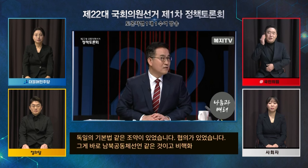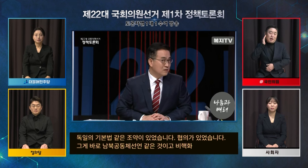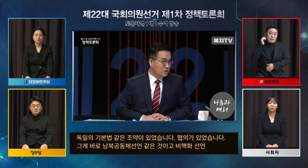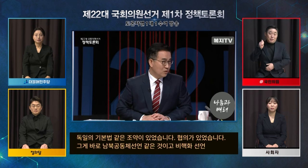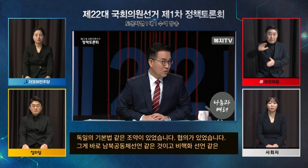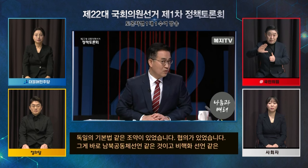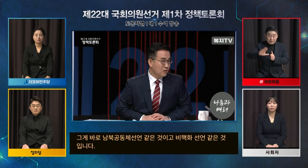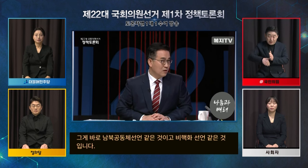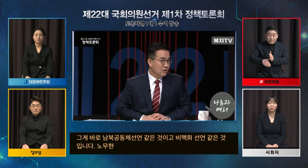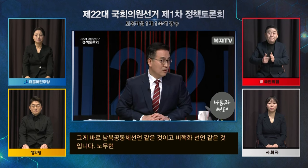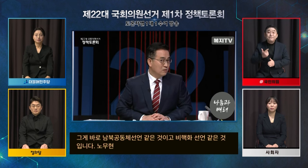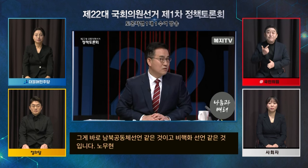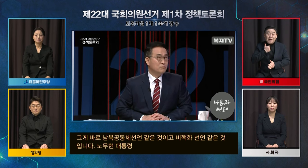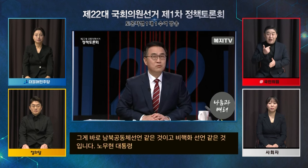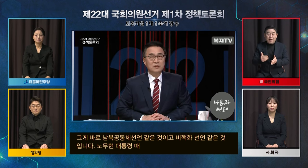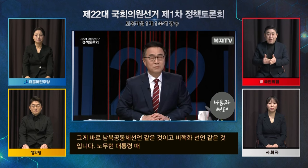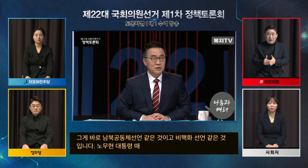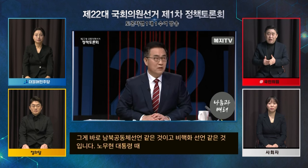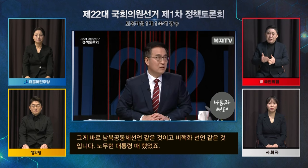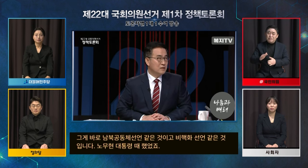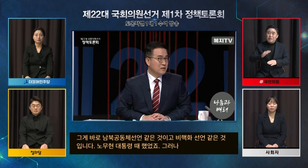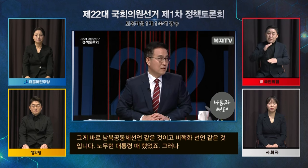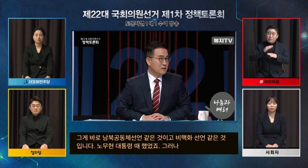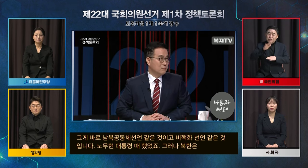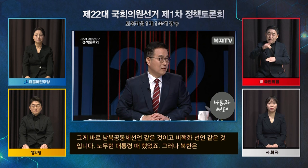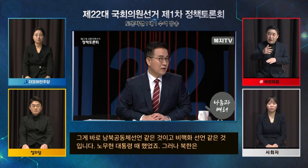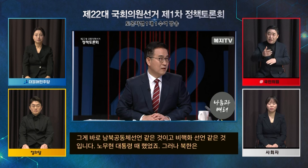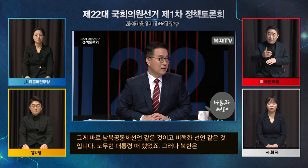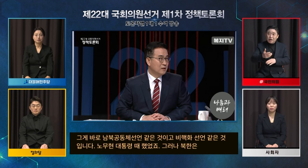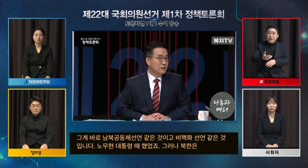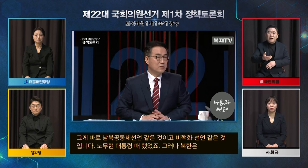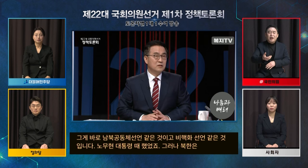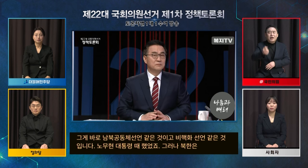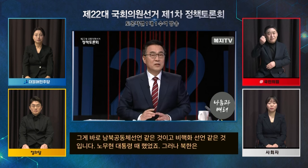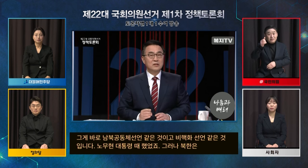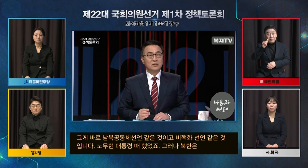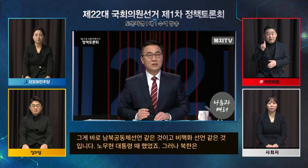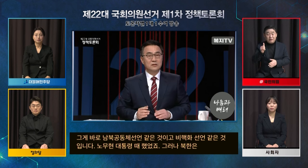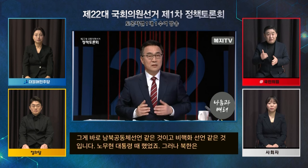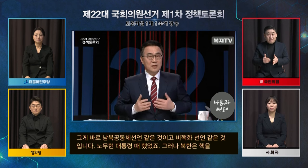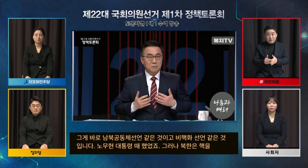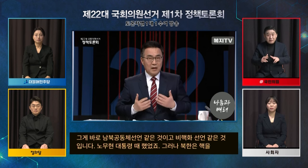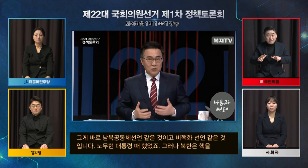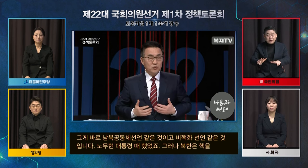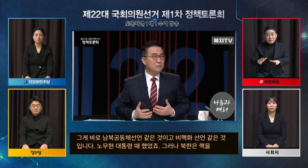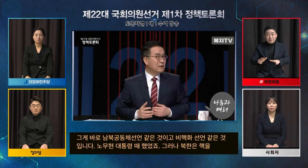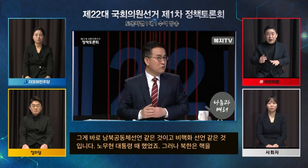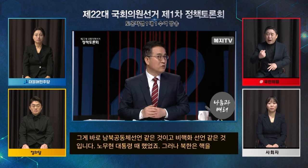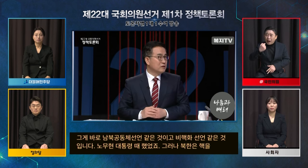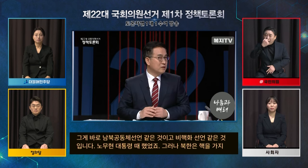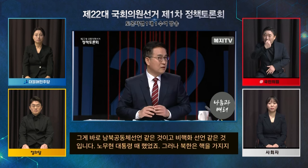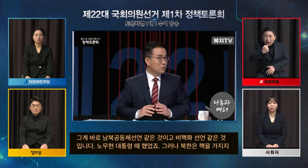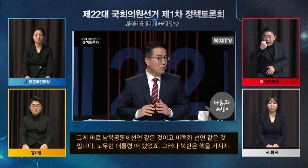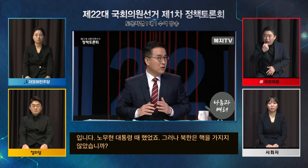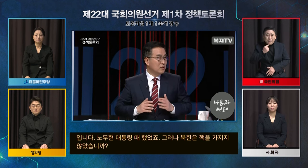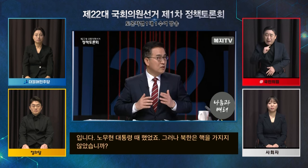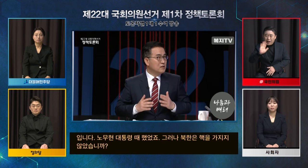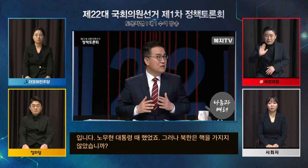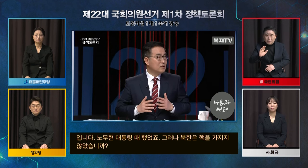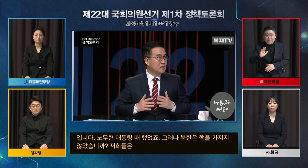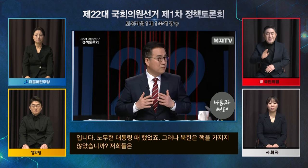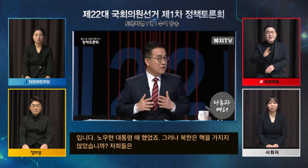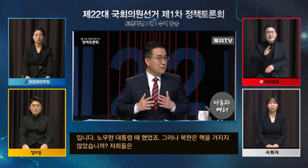때 했었죠. 그러나 북한은 비핵을 가지지 않았습니까? 그러니까 지금 저희들은 말로서만 할 수 있는 것이 아니고